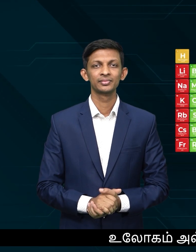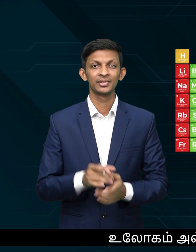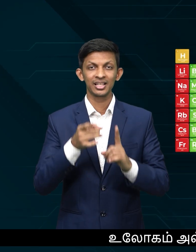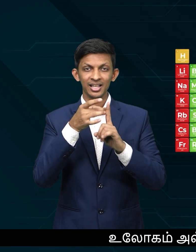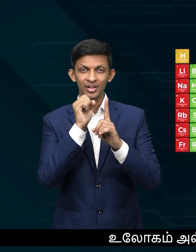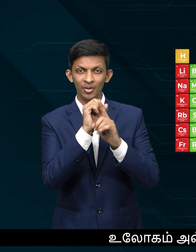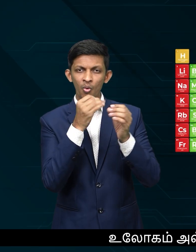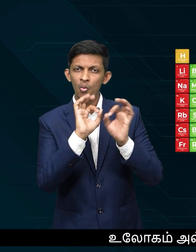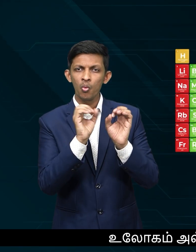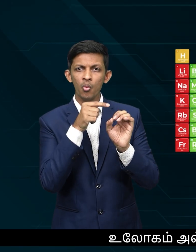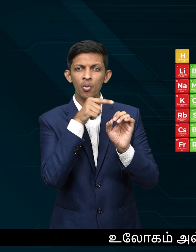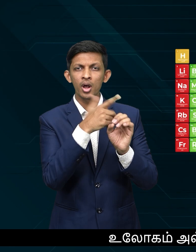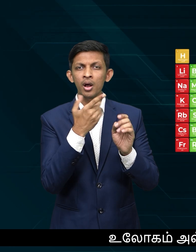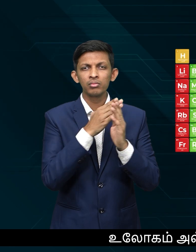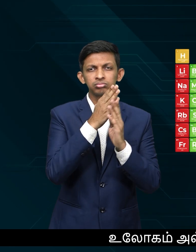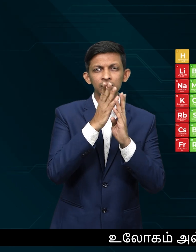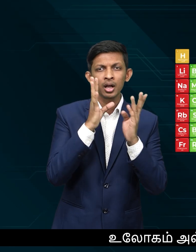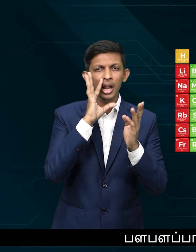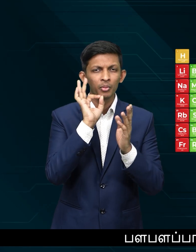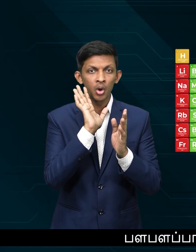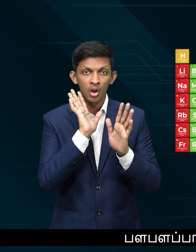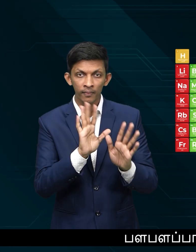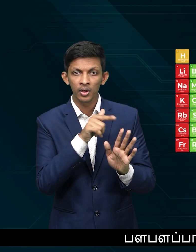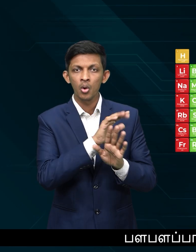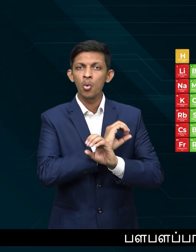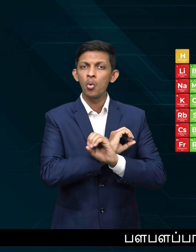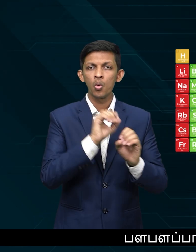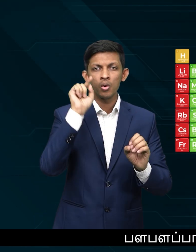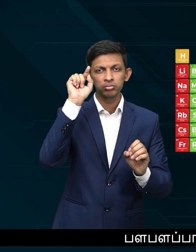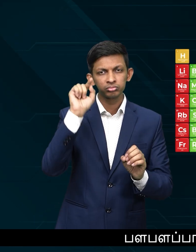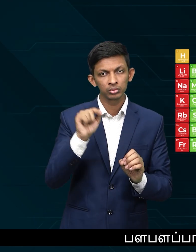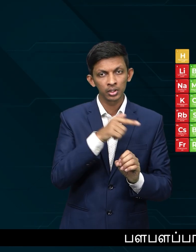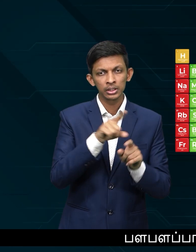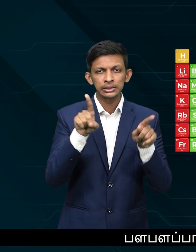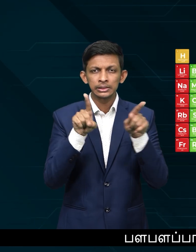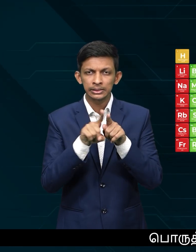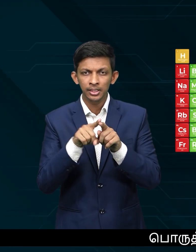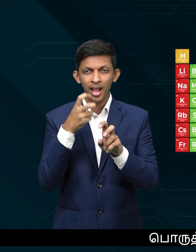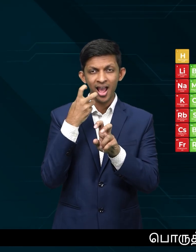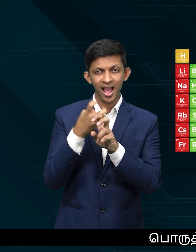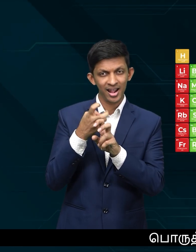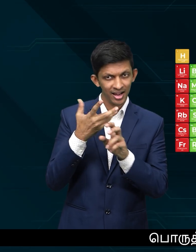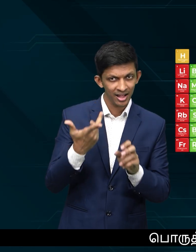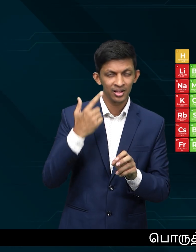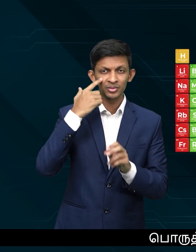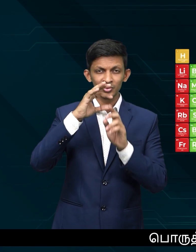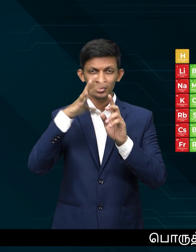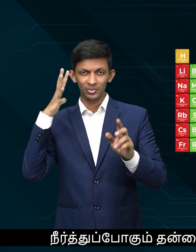உலோகம் அல்லாதது கடினத்தன்மை, பளபளப்பானது, இணக்கமானது, பொருத்தமானது மற்றும்